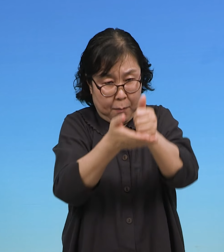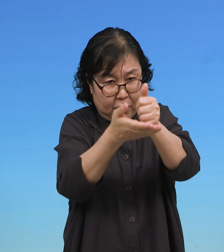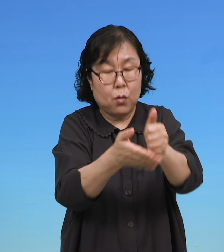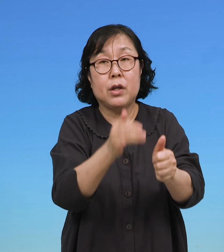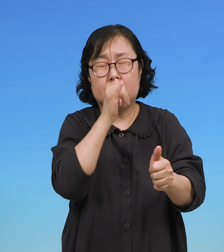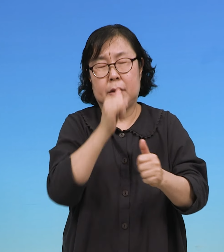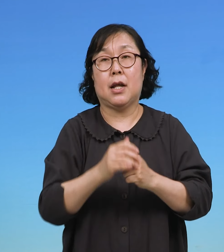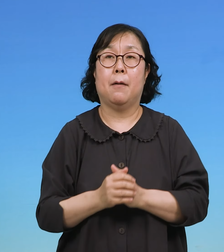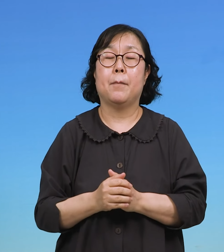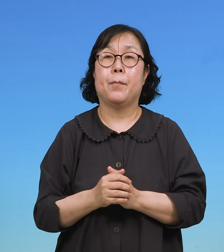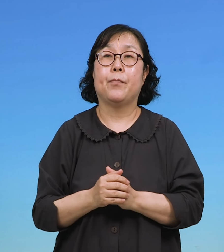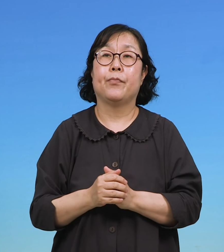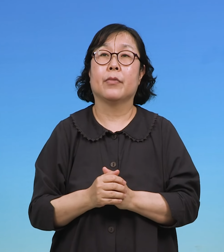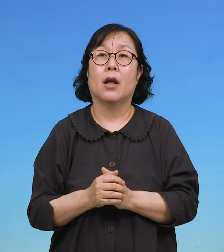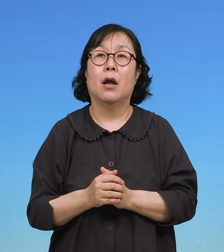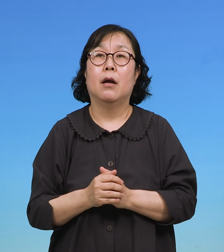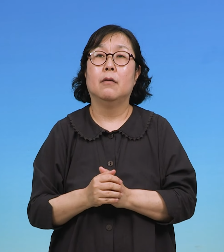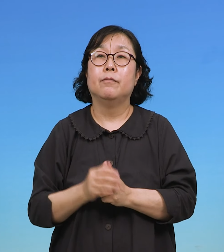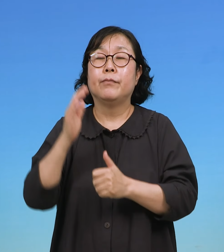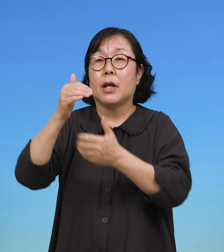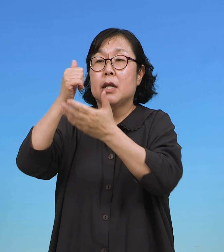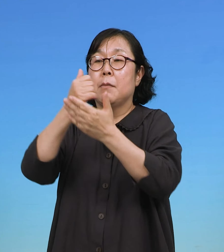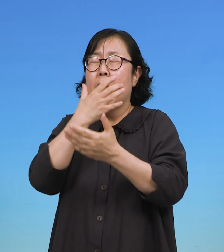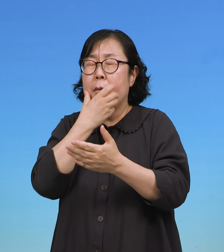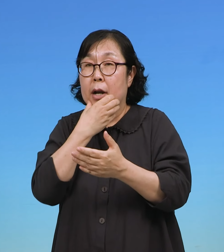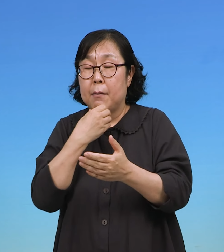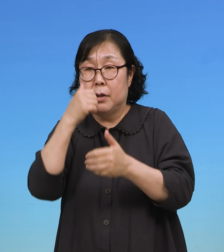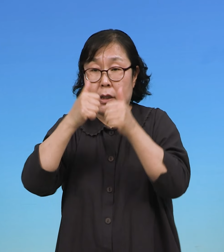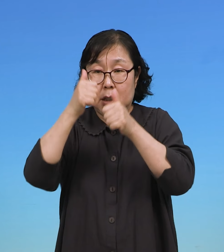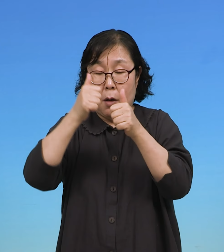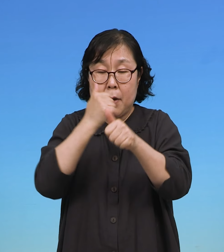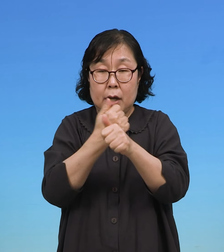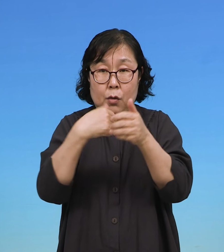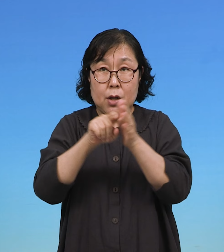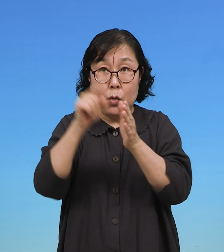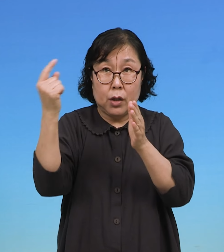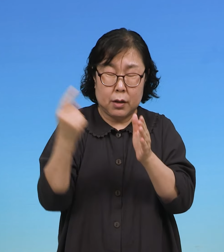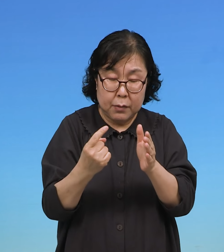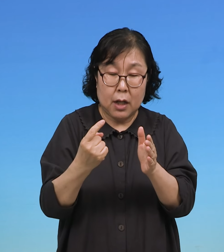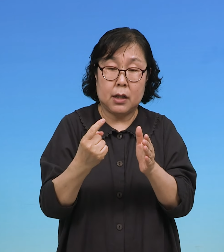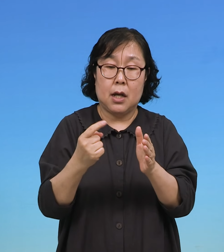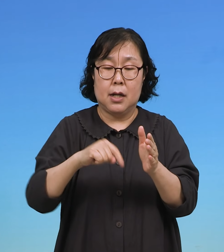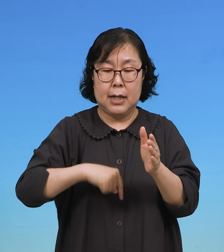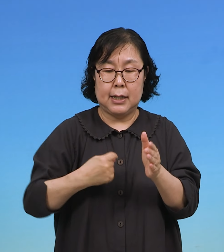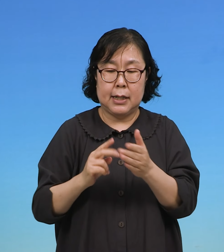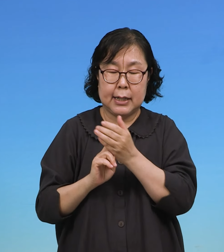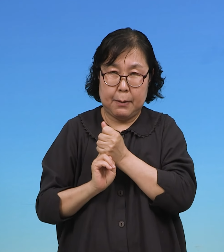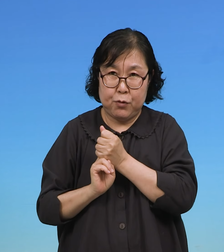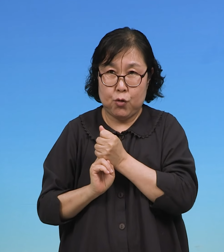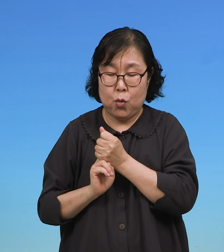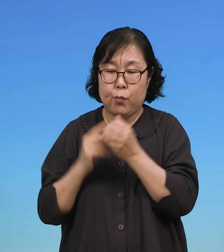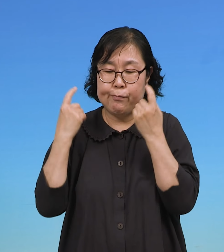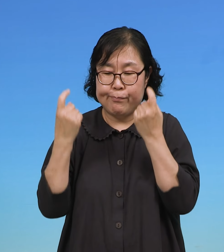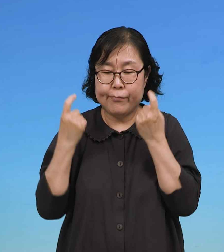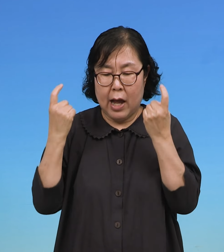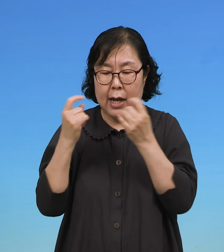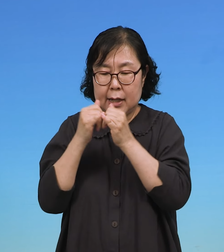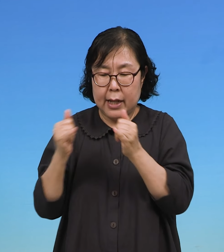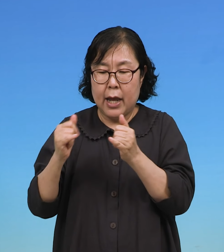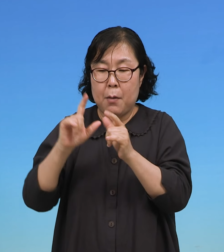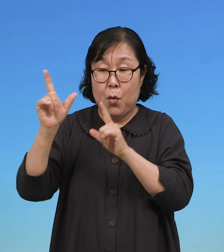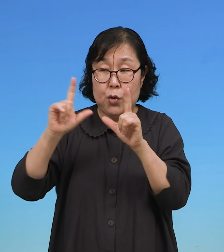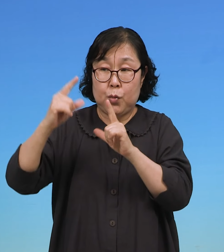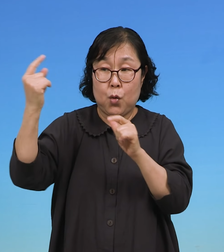게 뭐냐, 하나님이 지금 아브라함을 테스트하러 오셨는데, 그래서 이제 당신을 감추시고 나그네의 모습으로